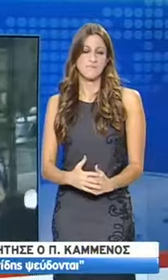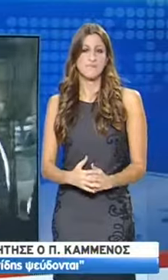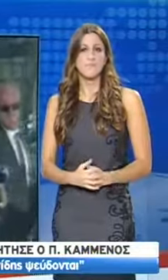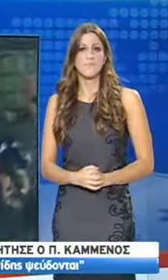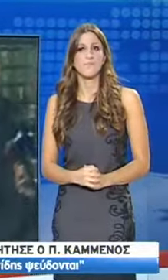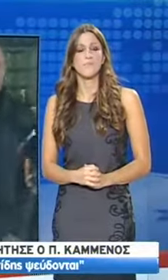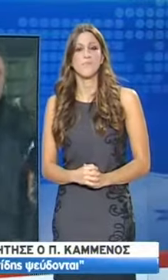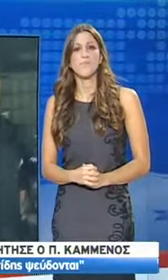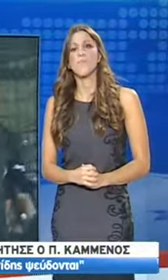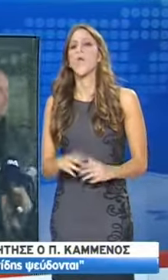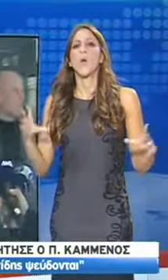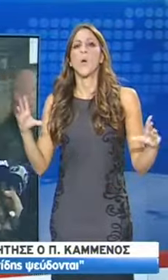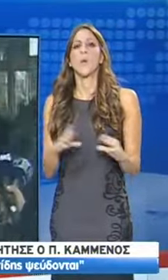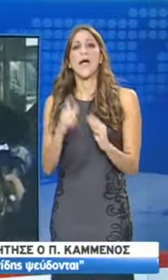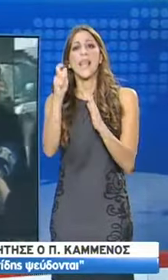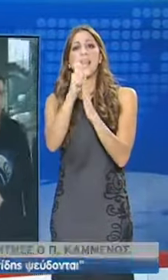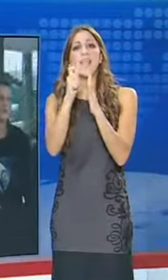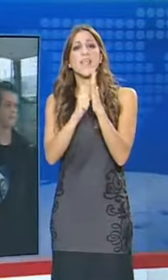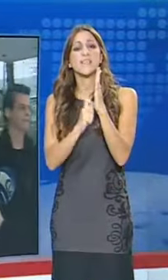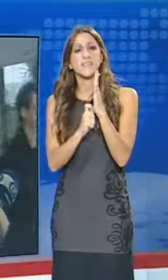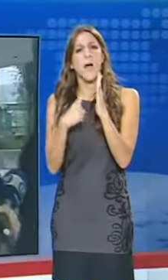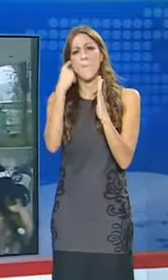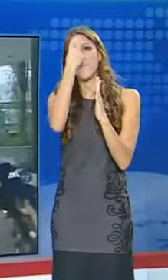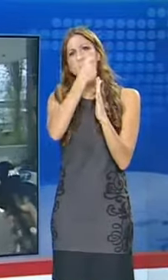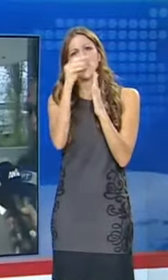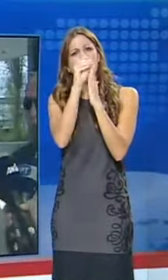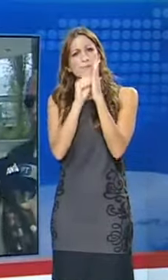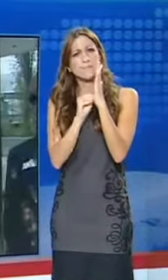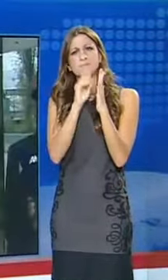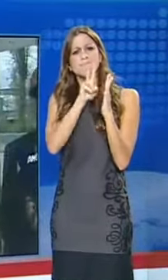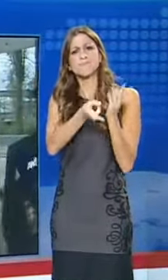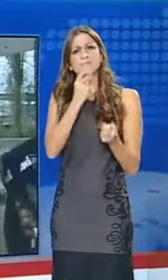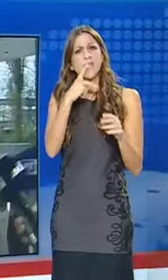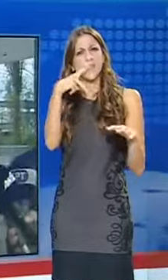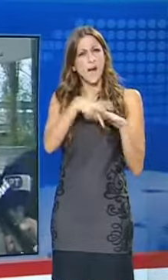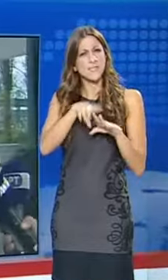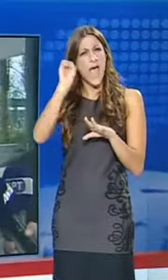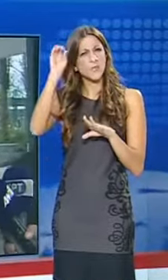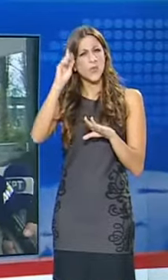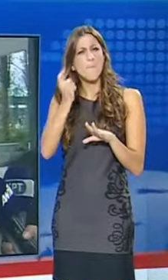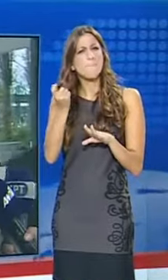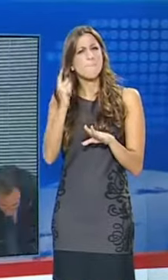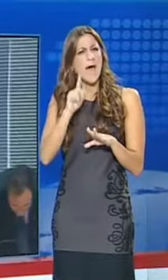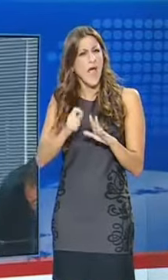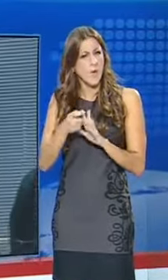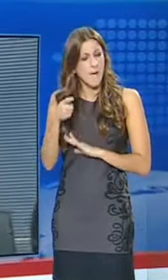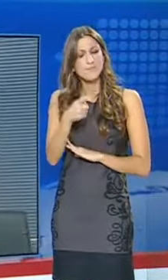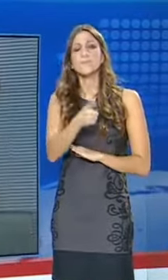οικονομικό εισαγγελέα Γρηγόρη Πεπόνη στα πλαίσια της έρευνας που διενεργείται για τη μη αξιοποίηση της λίστας Λαγκάρτ, οι πρώην επικεφαλείς του